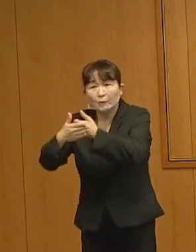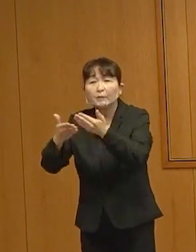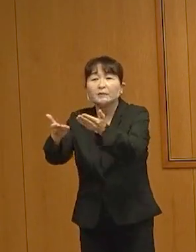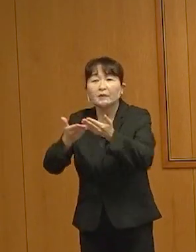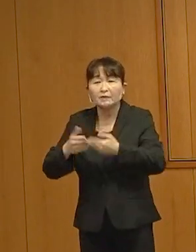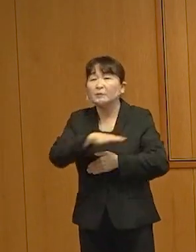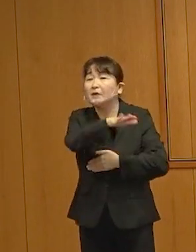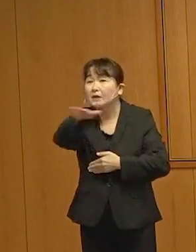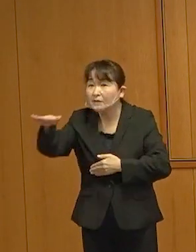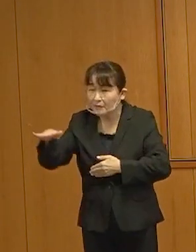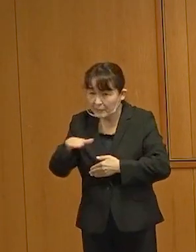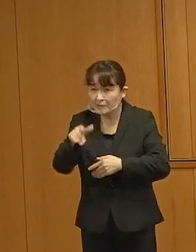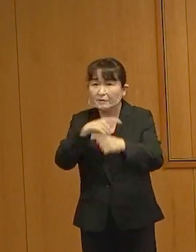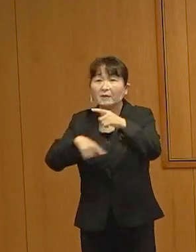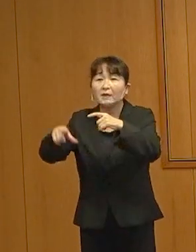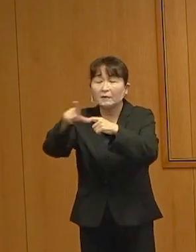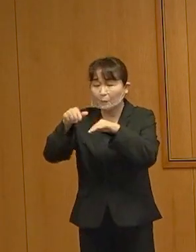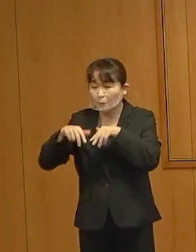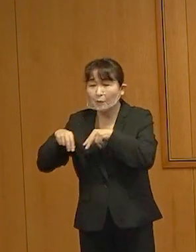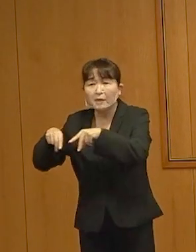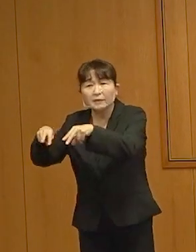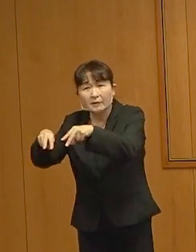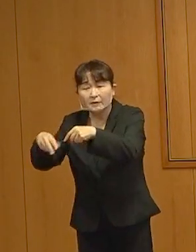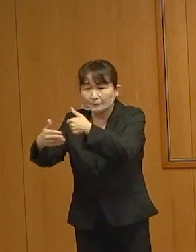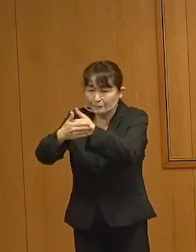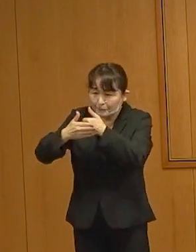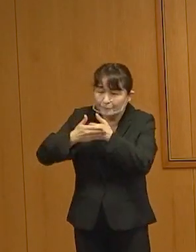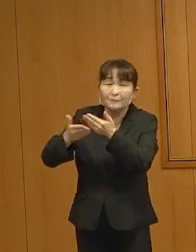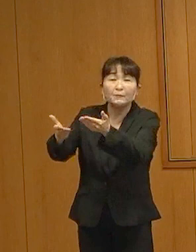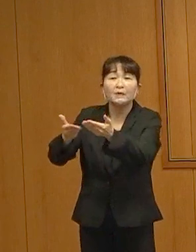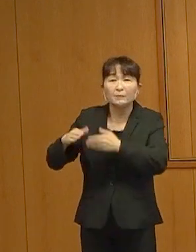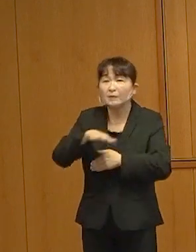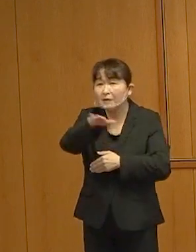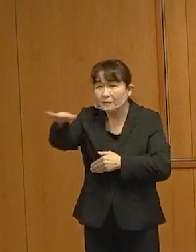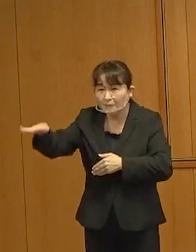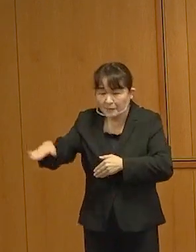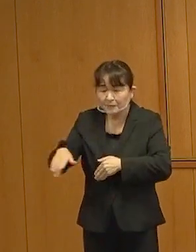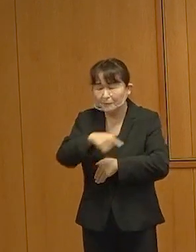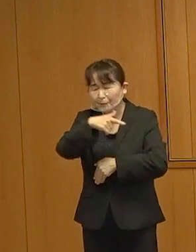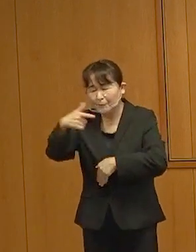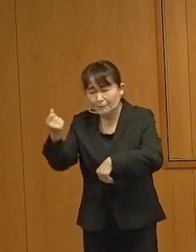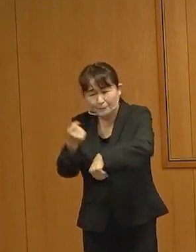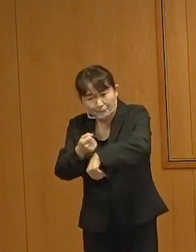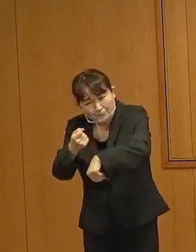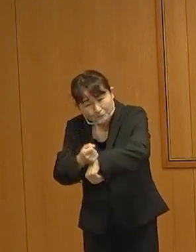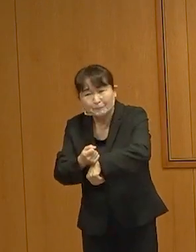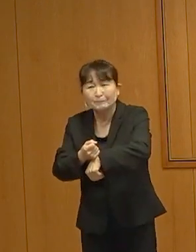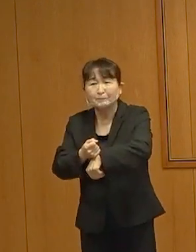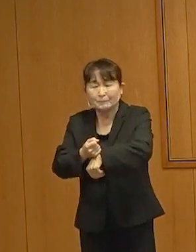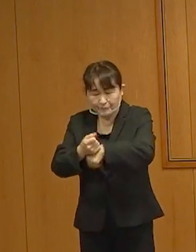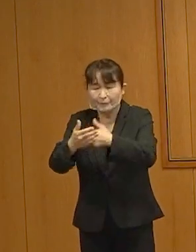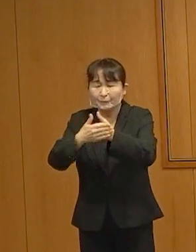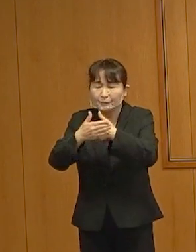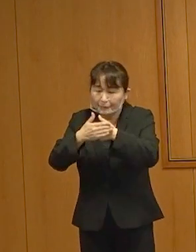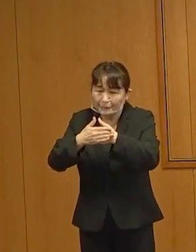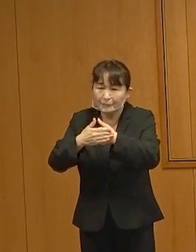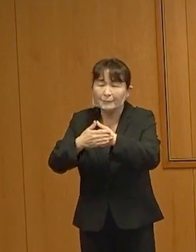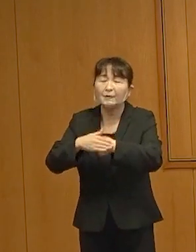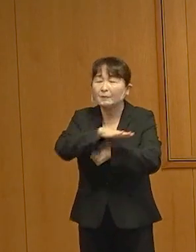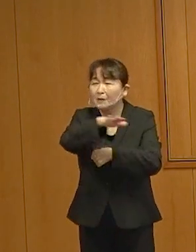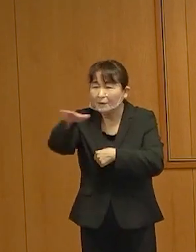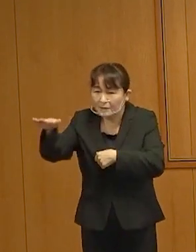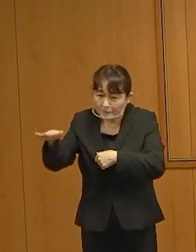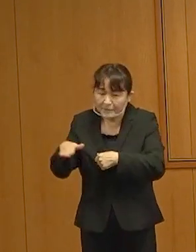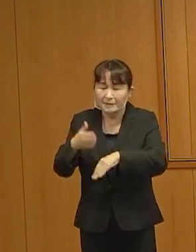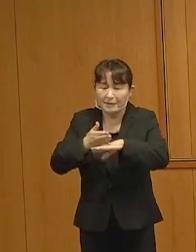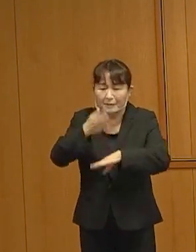様、さらにはボランティアの皆様方には多大なご協力をいただきまして、この皆様方にも